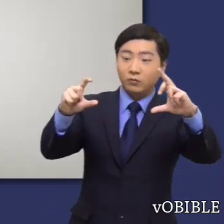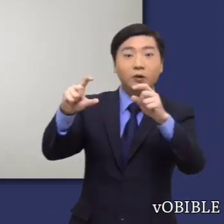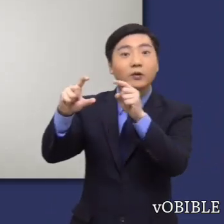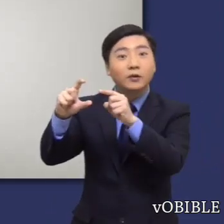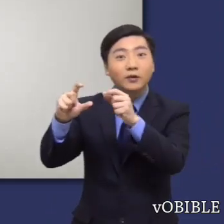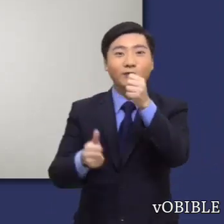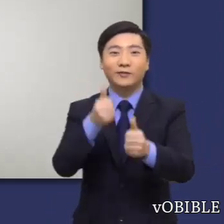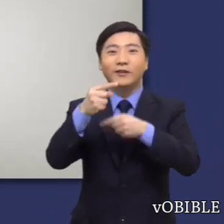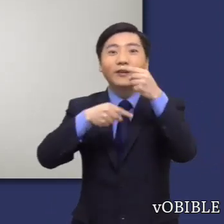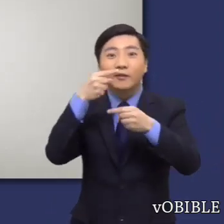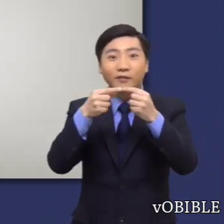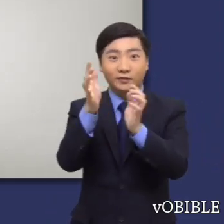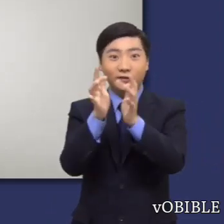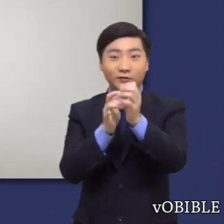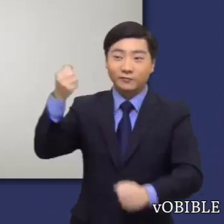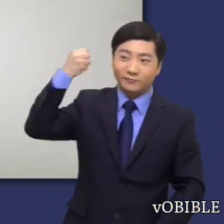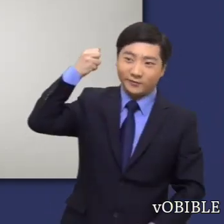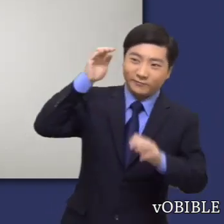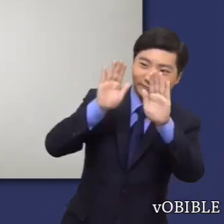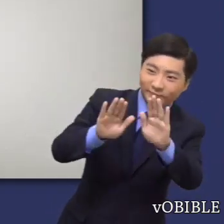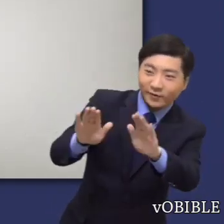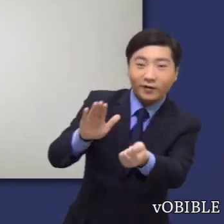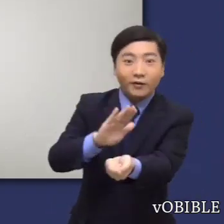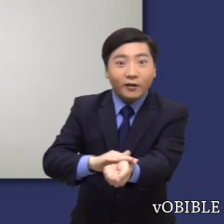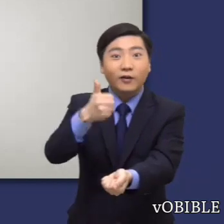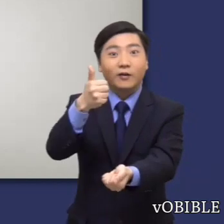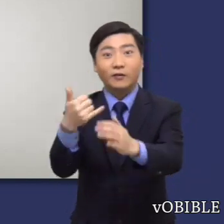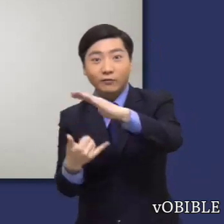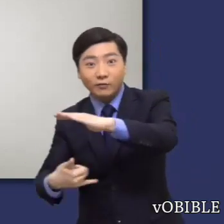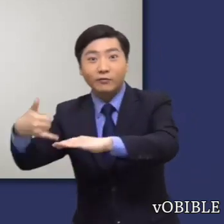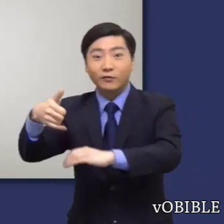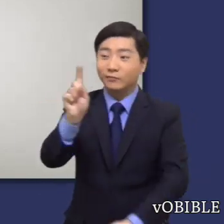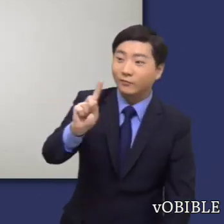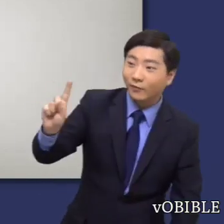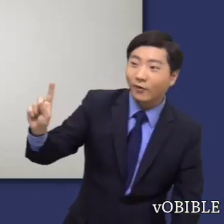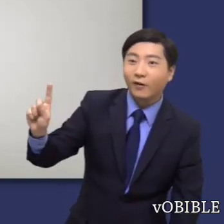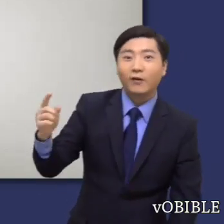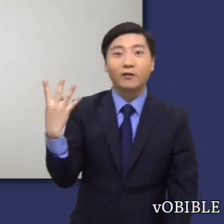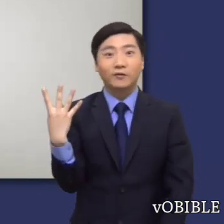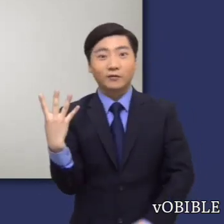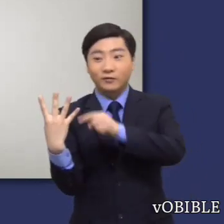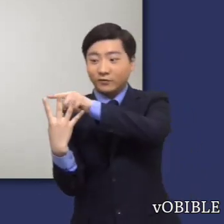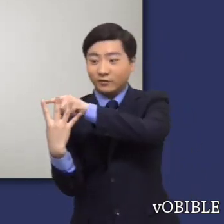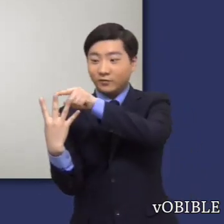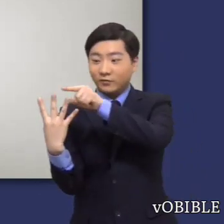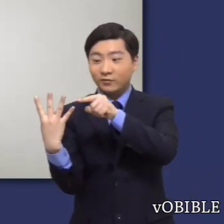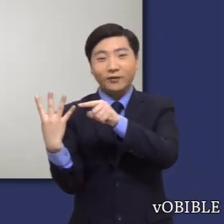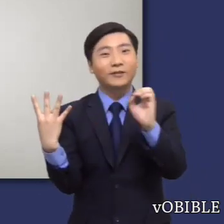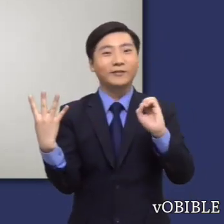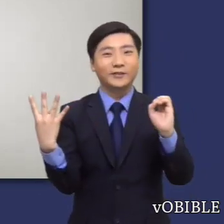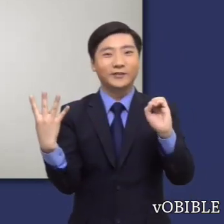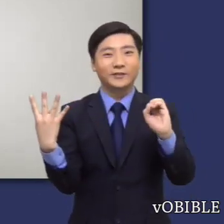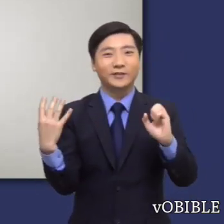的记载是其他福音没有的，例如耶稣施行的奇迹中至少有6个只出现在路